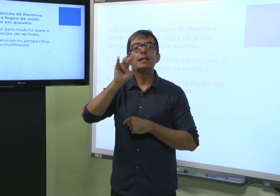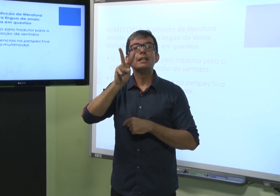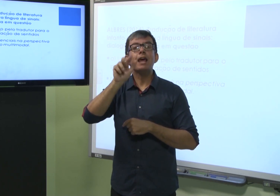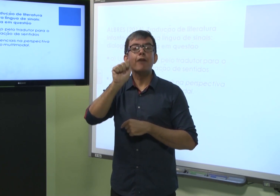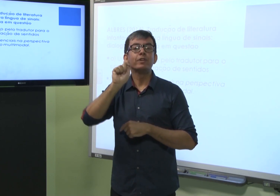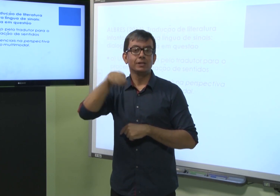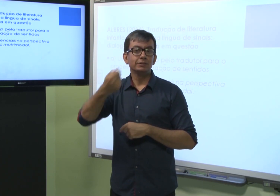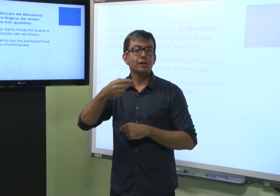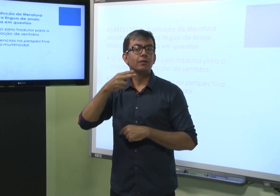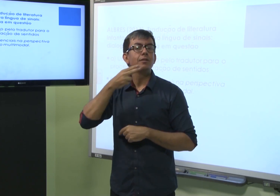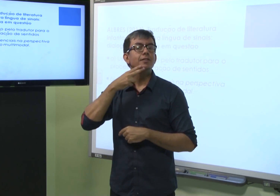Esse é o sinal dela.